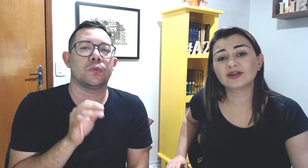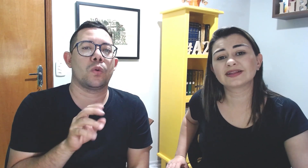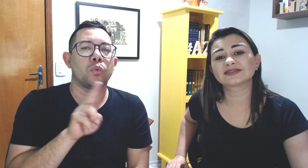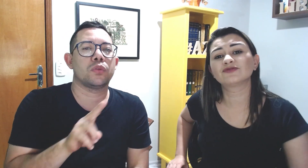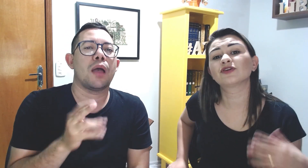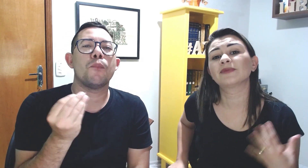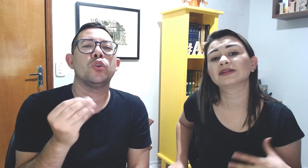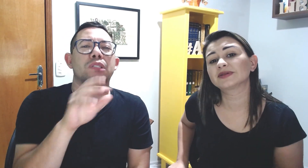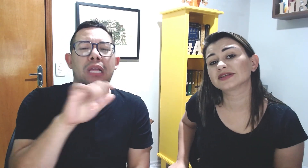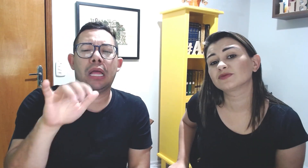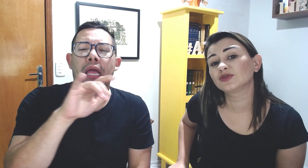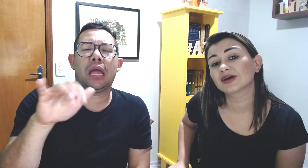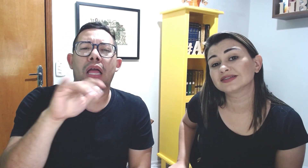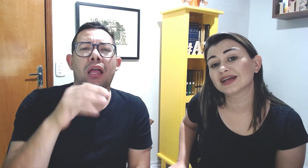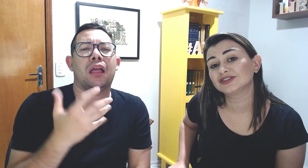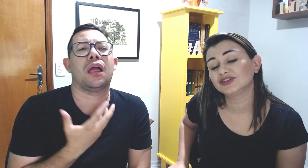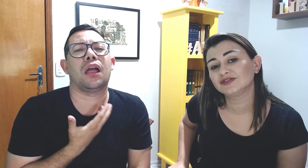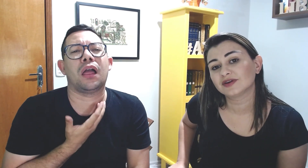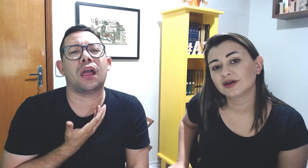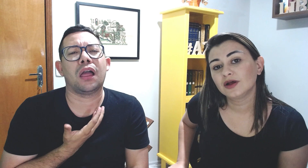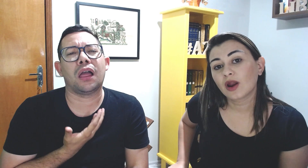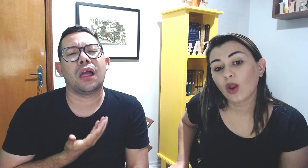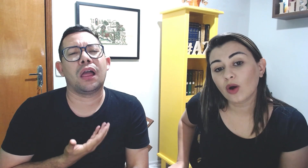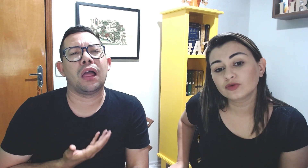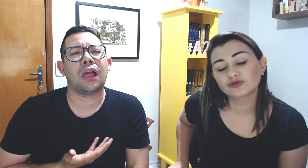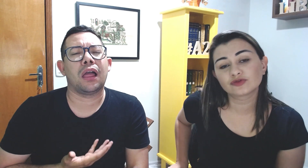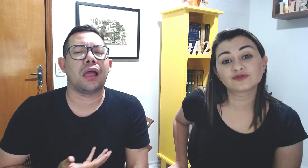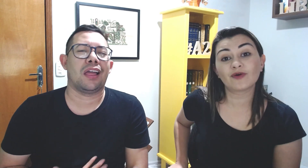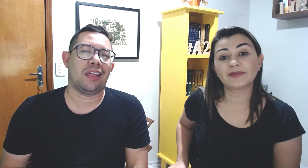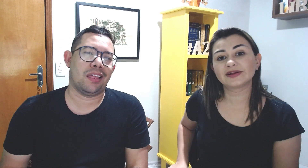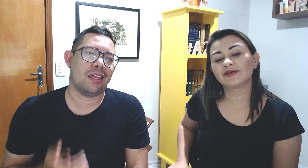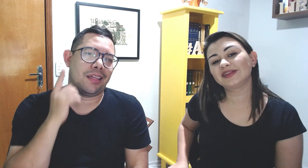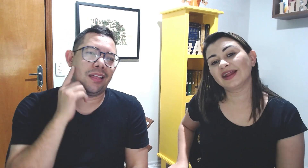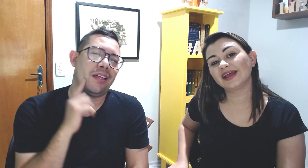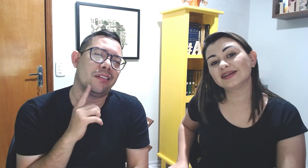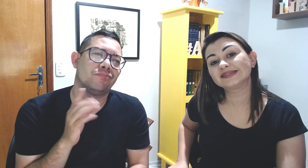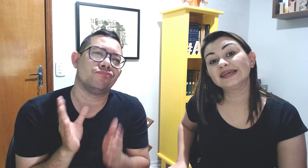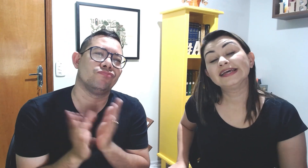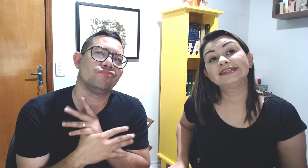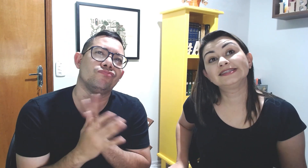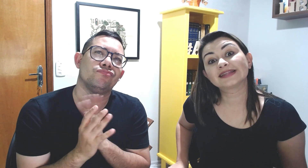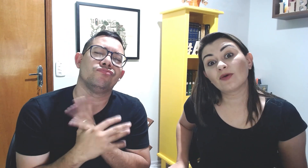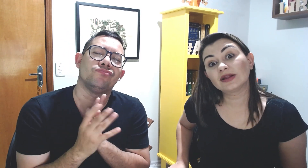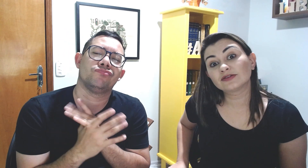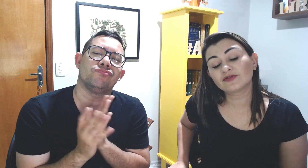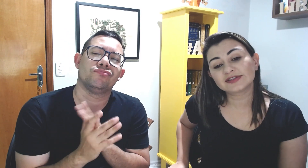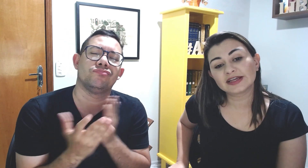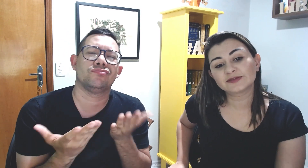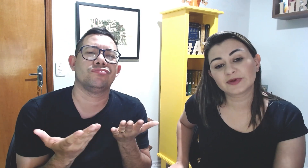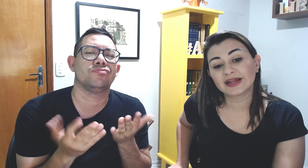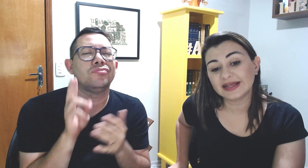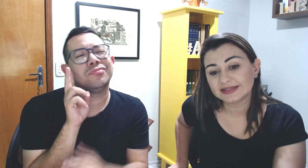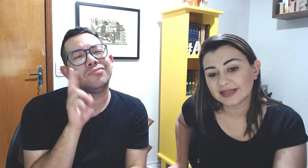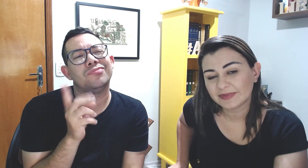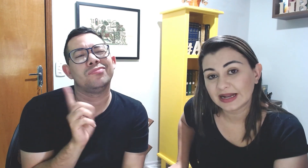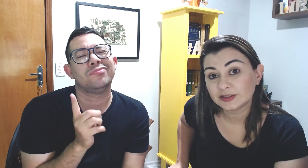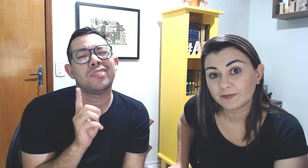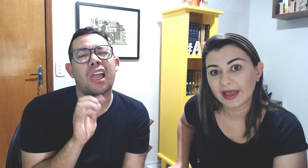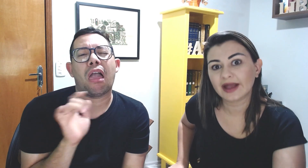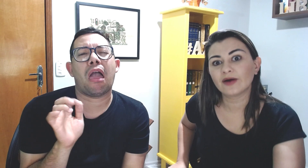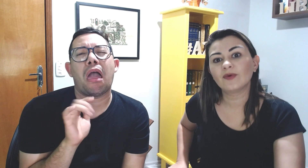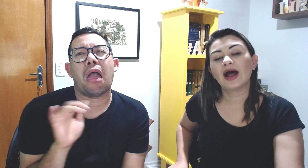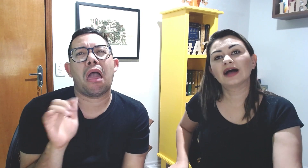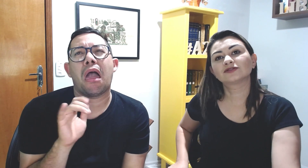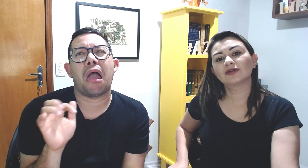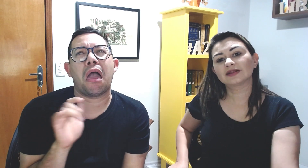a soletração, fica uma interpretação muito cansativa. Logo, os surdos vão perder o interesse de estar olhando vocês, porque nem sempre eles